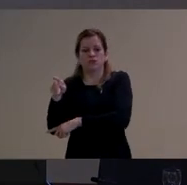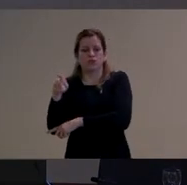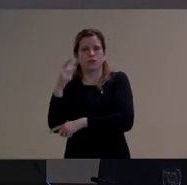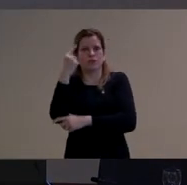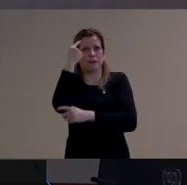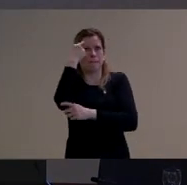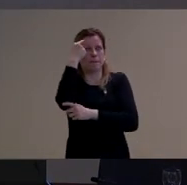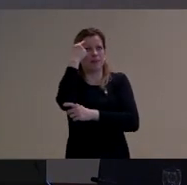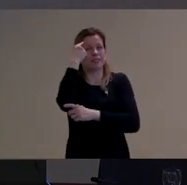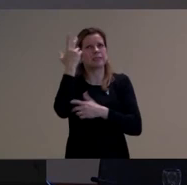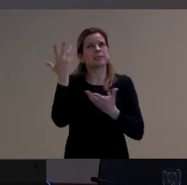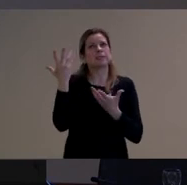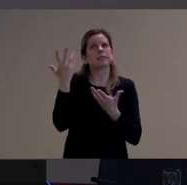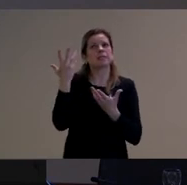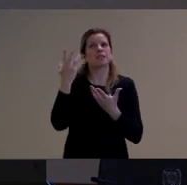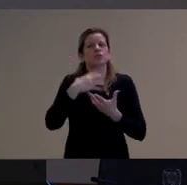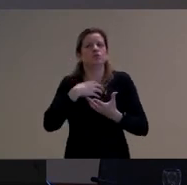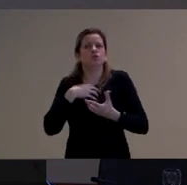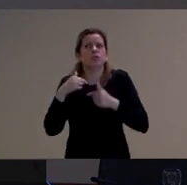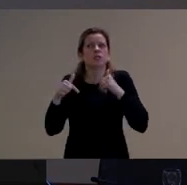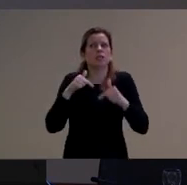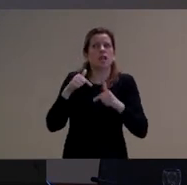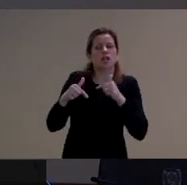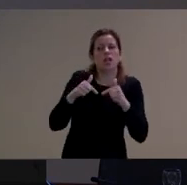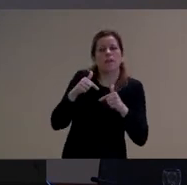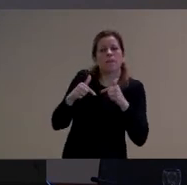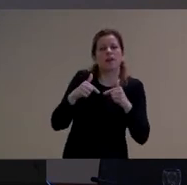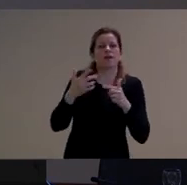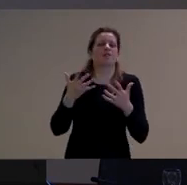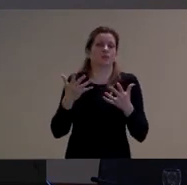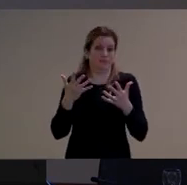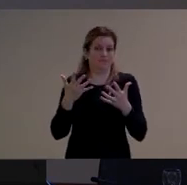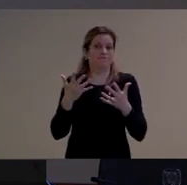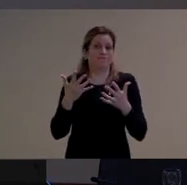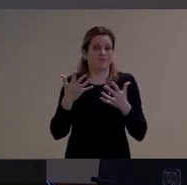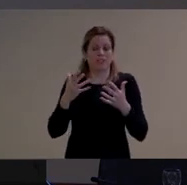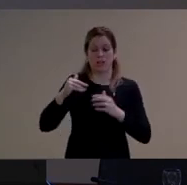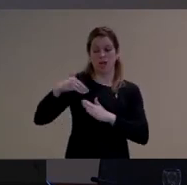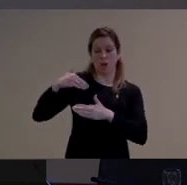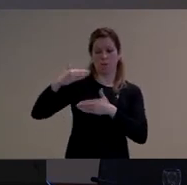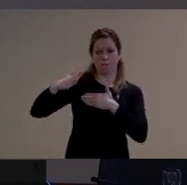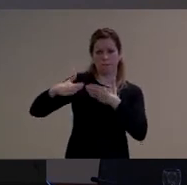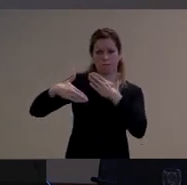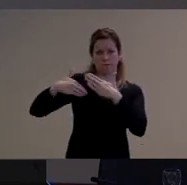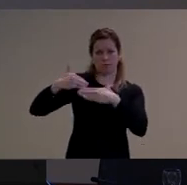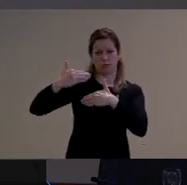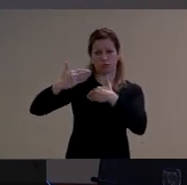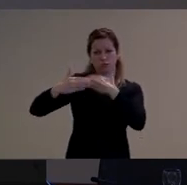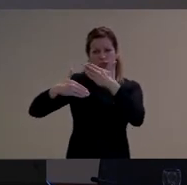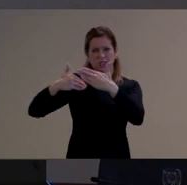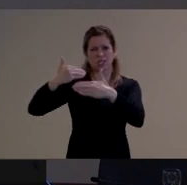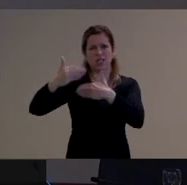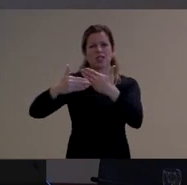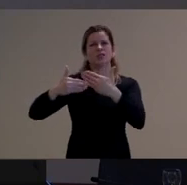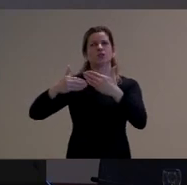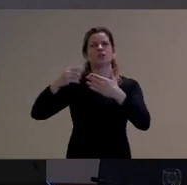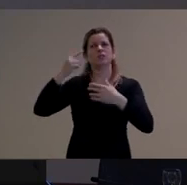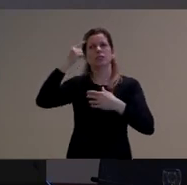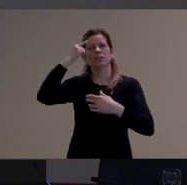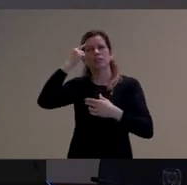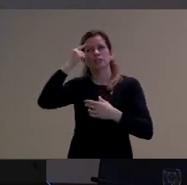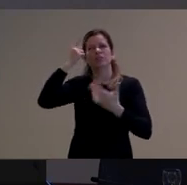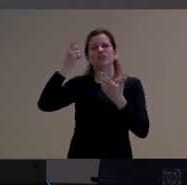docência e e nesse processo né de construção e de análise